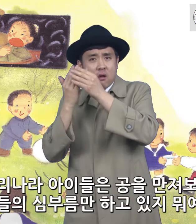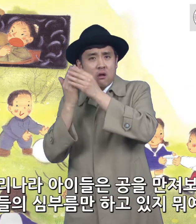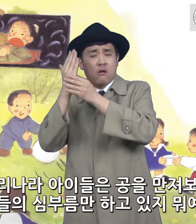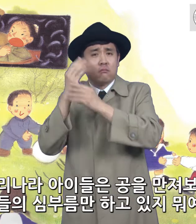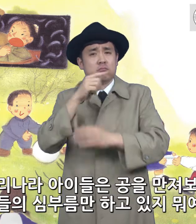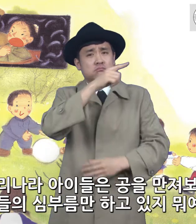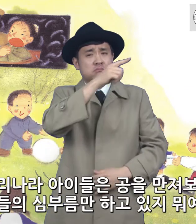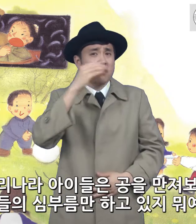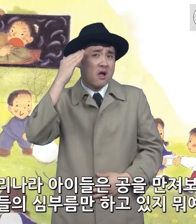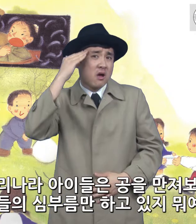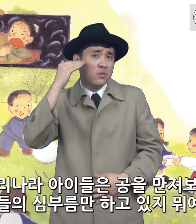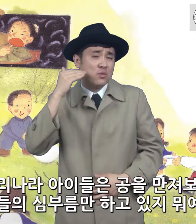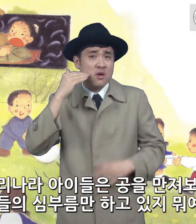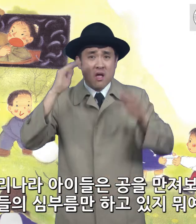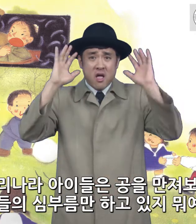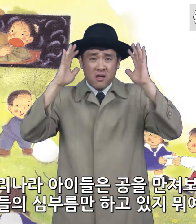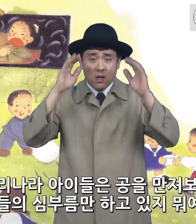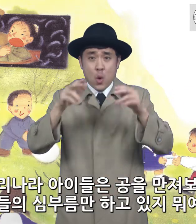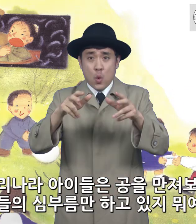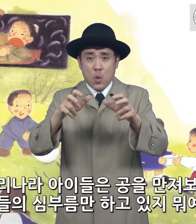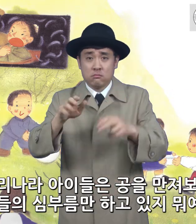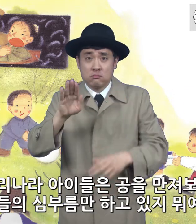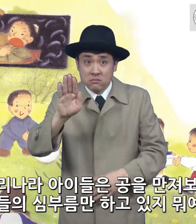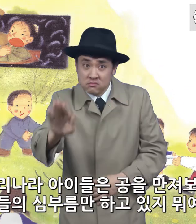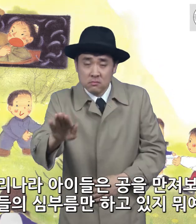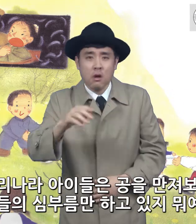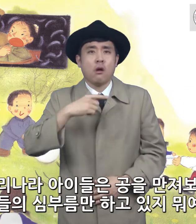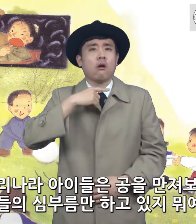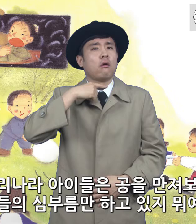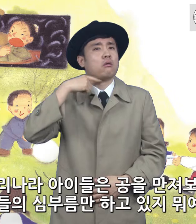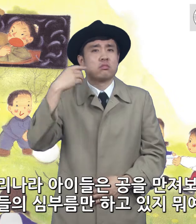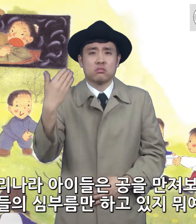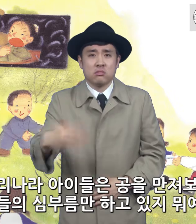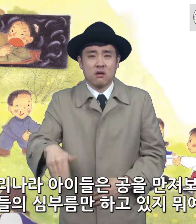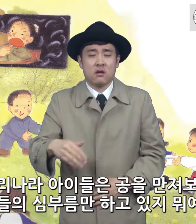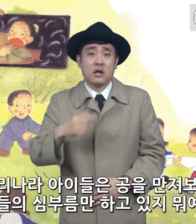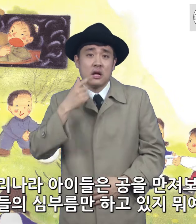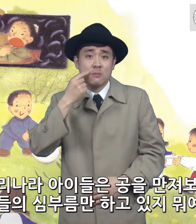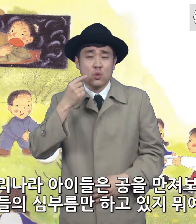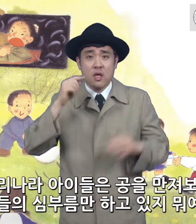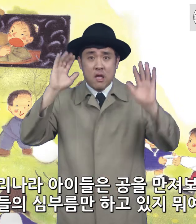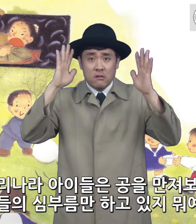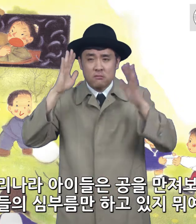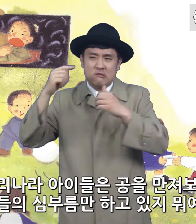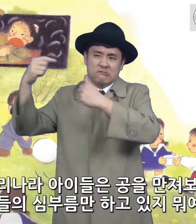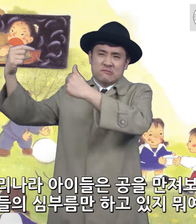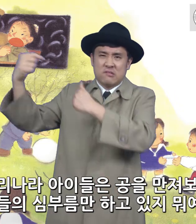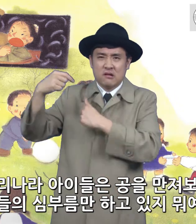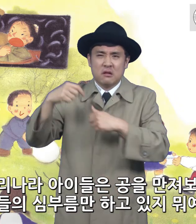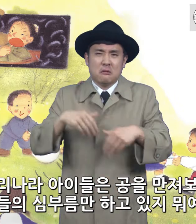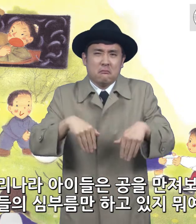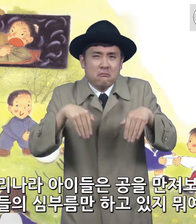그런데 우리나라 아이들은 공을 만져보지도 못하고 일본 아이들의 심부름만 하고 있지 뭐예요.